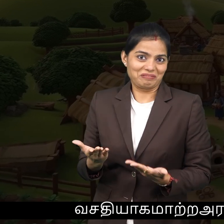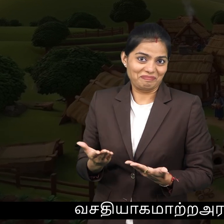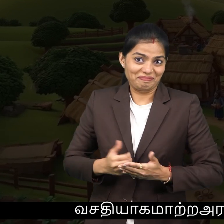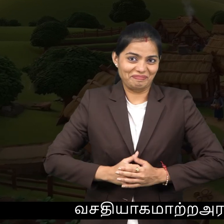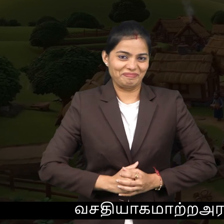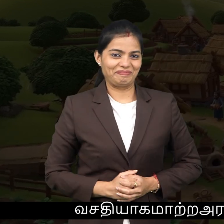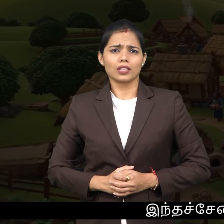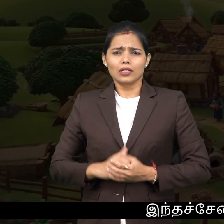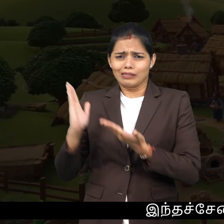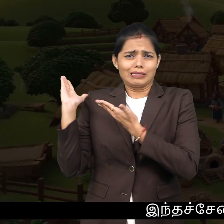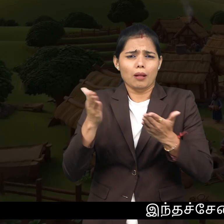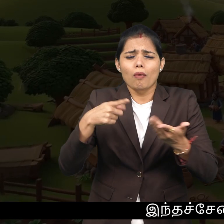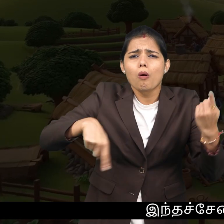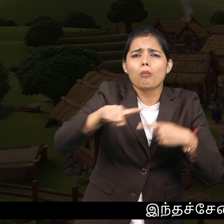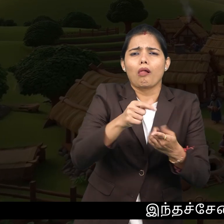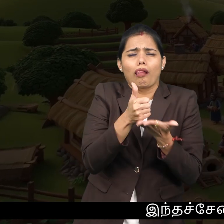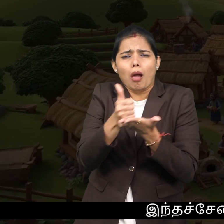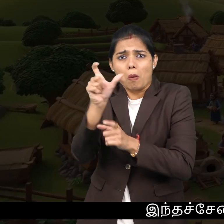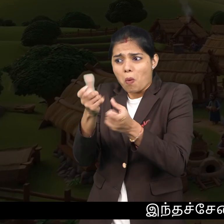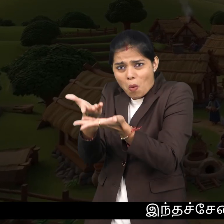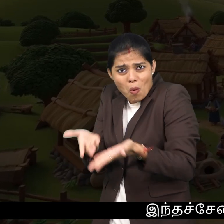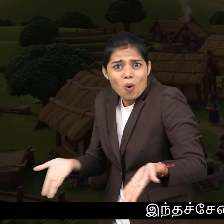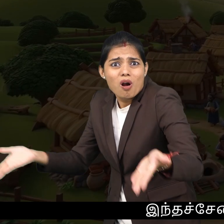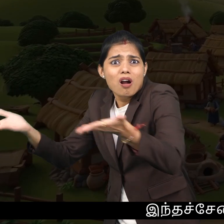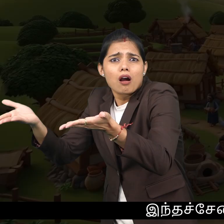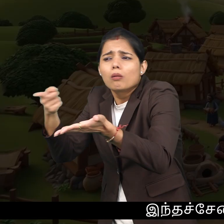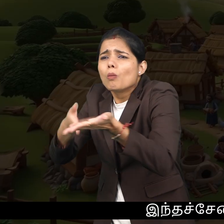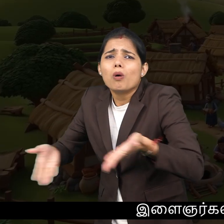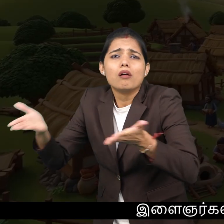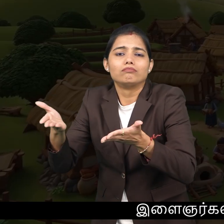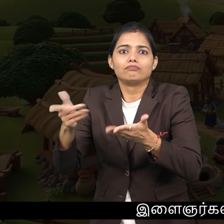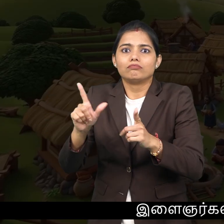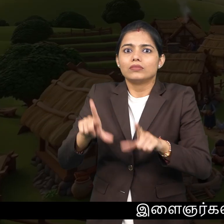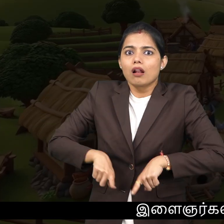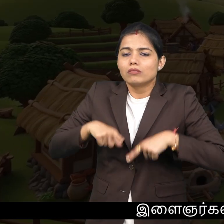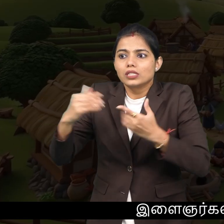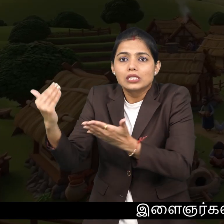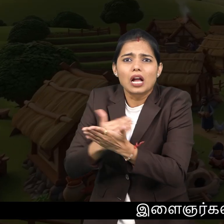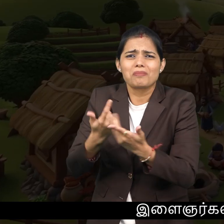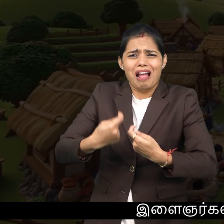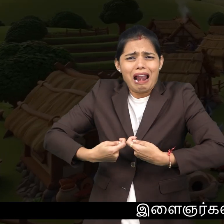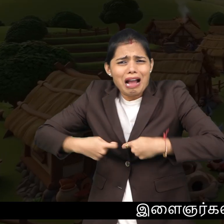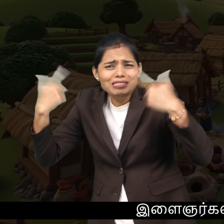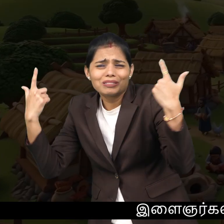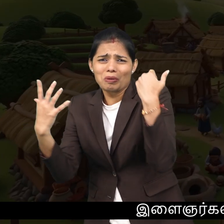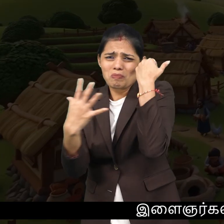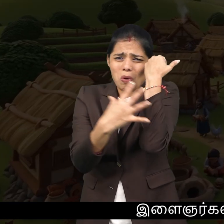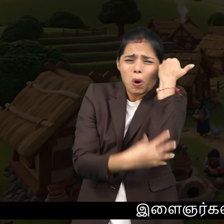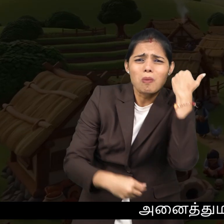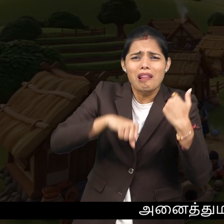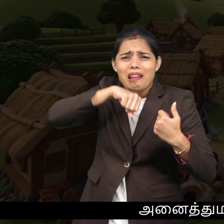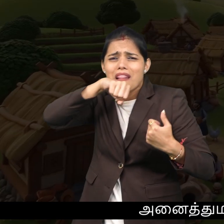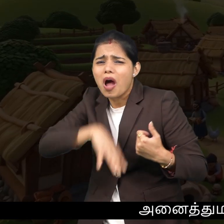வழங்குகிறது. இந்த சேவைகள் ஏழை, பணக்காரர், இளைஞர்கள் அல்லது பெரியவர்கள்